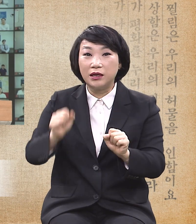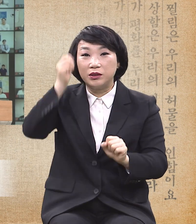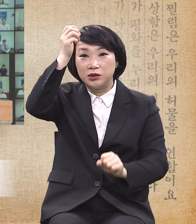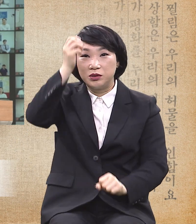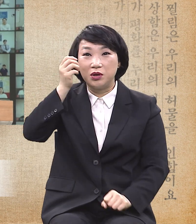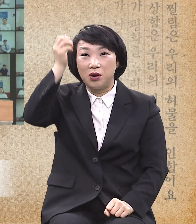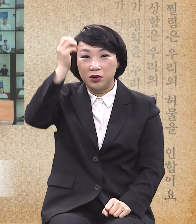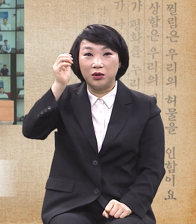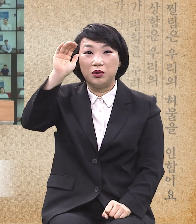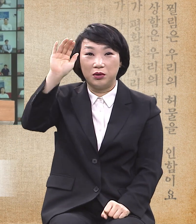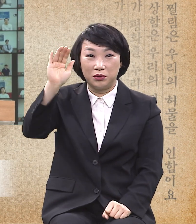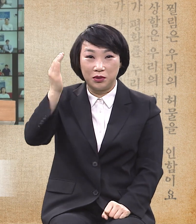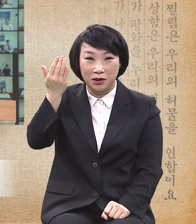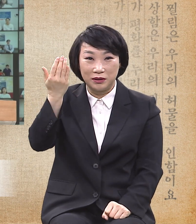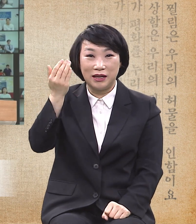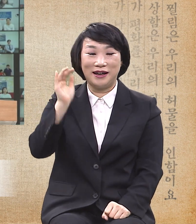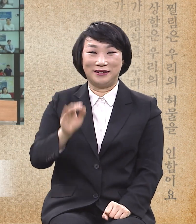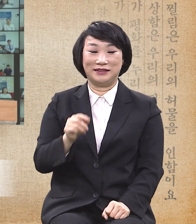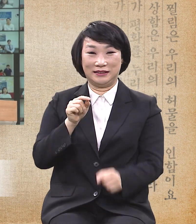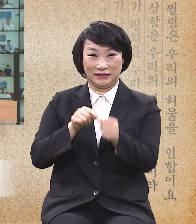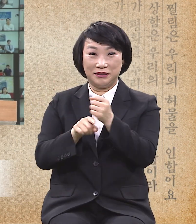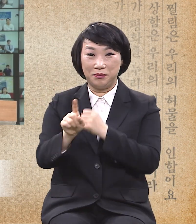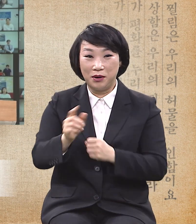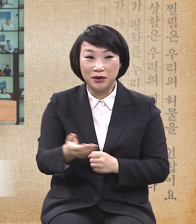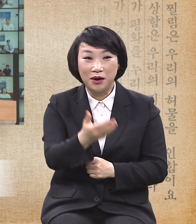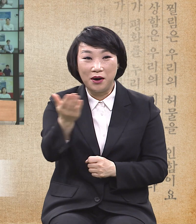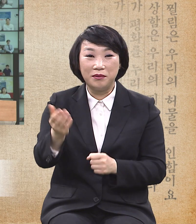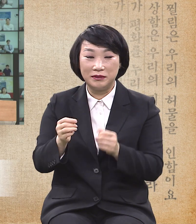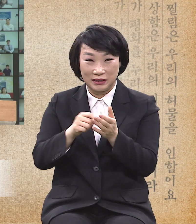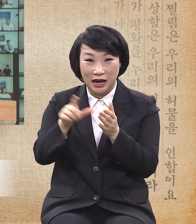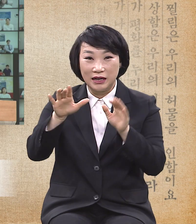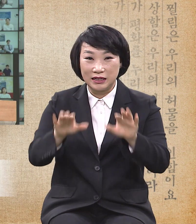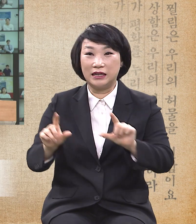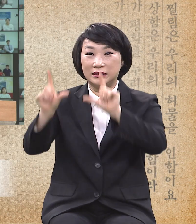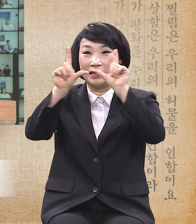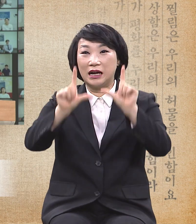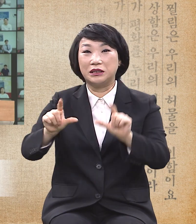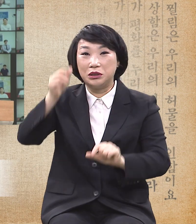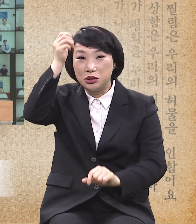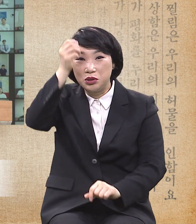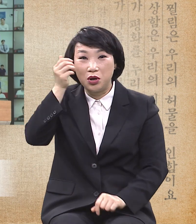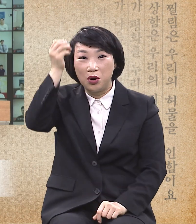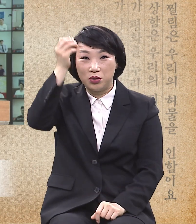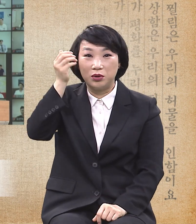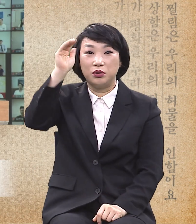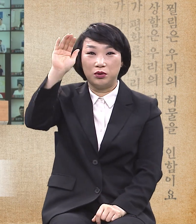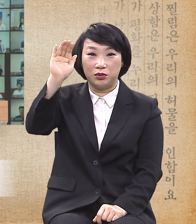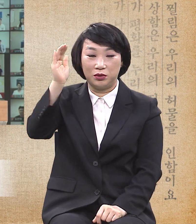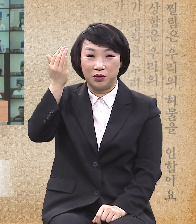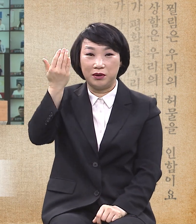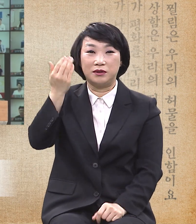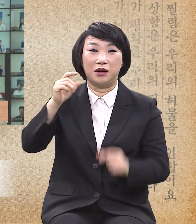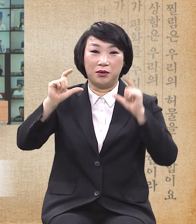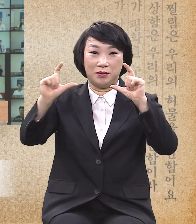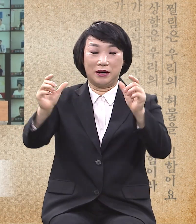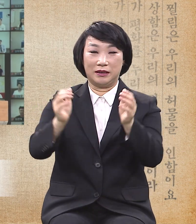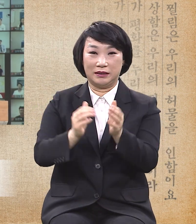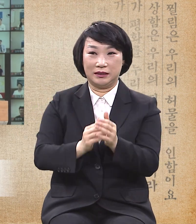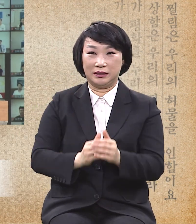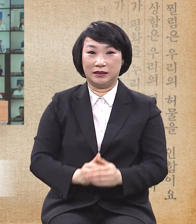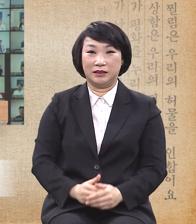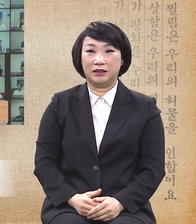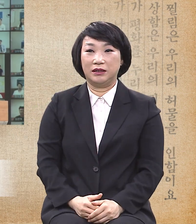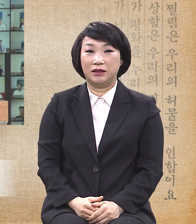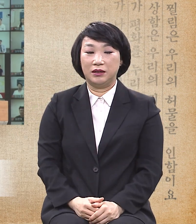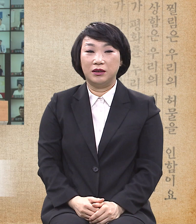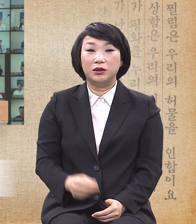생명이 된지라 다시 말해서 사는 영이 된지라 이렇게 말씀했습니다. 또한